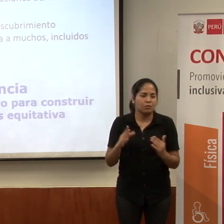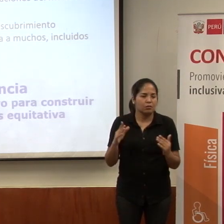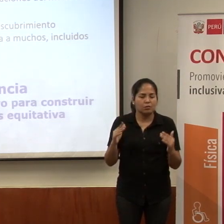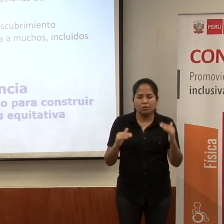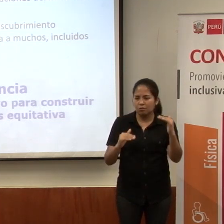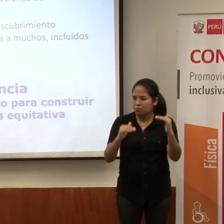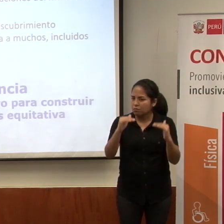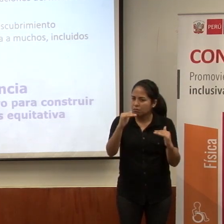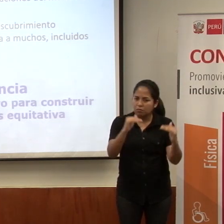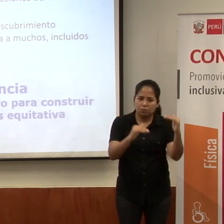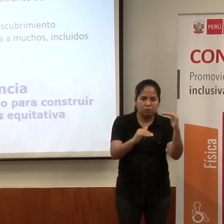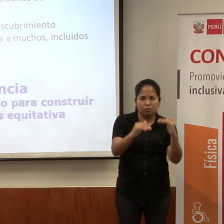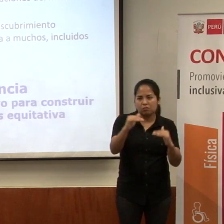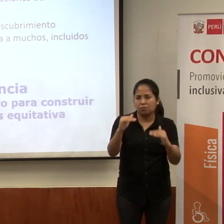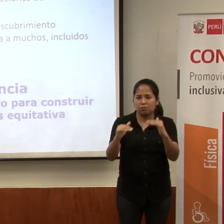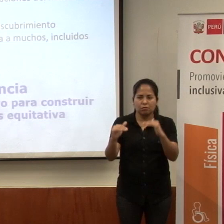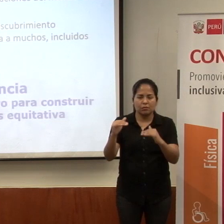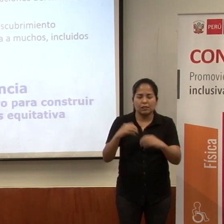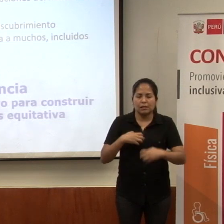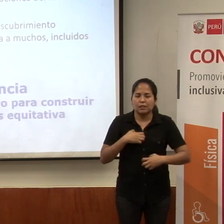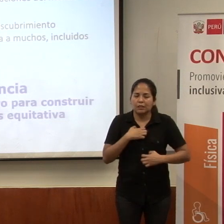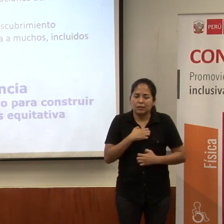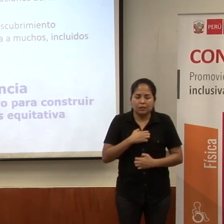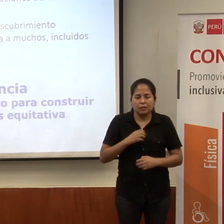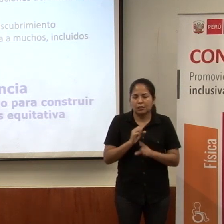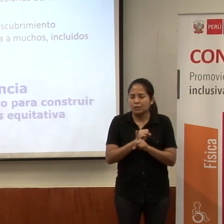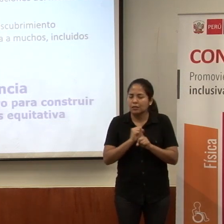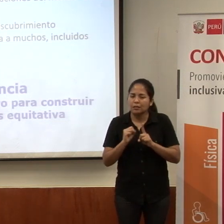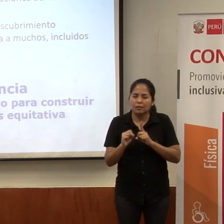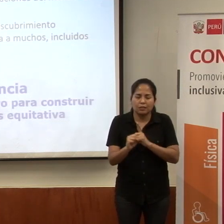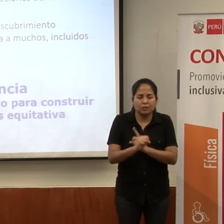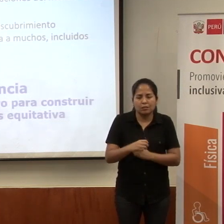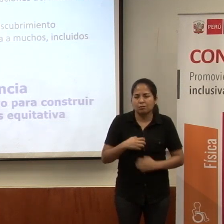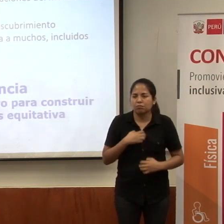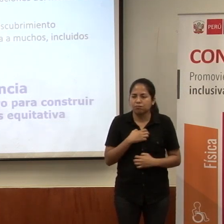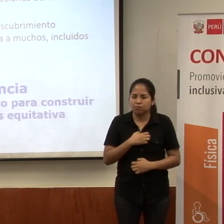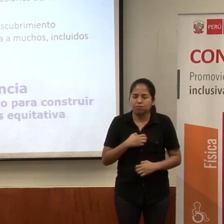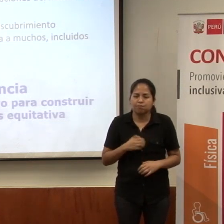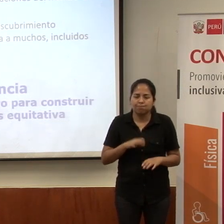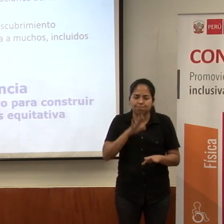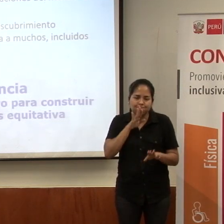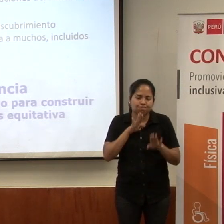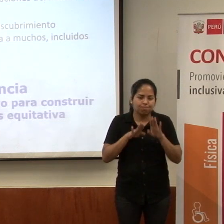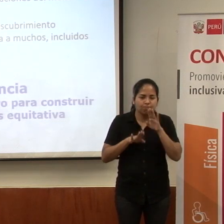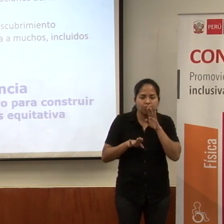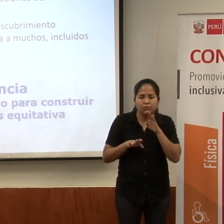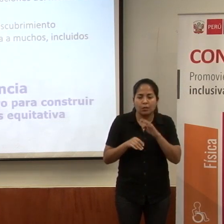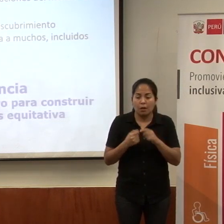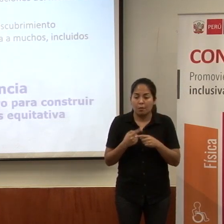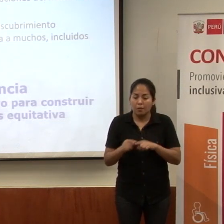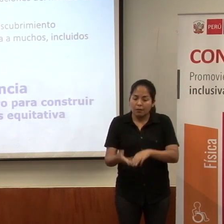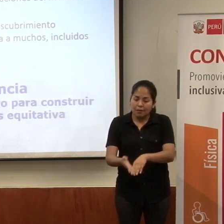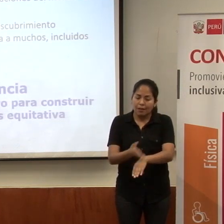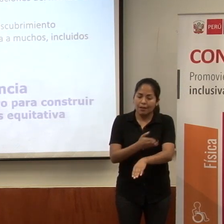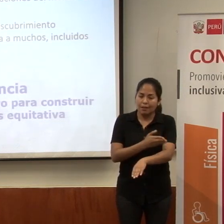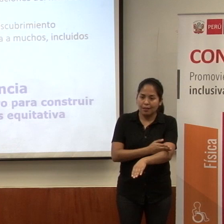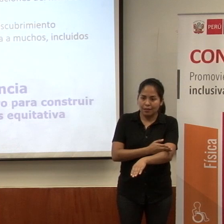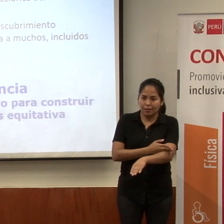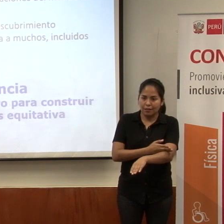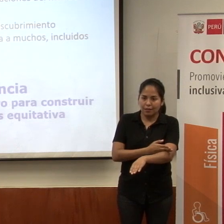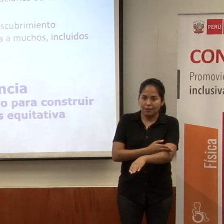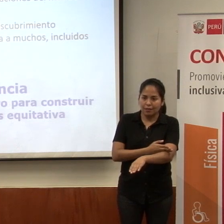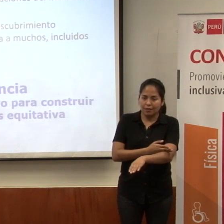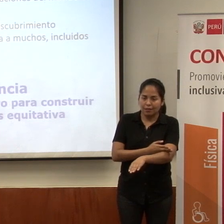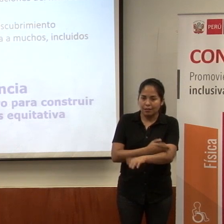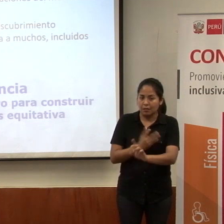y eso genera mucha frustración social. Y lo que se ha demostrado es que una intervención temprana